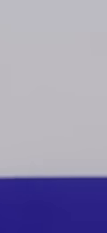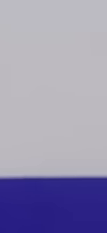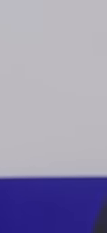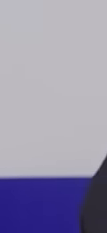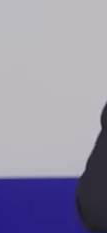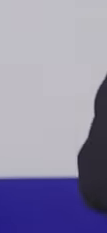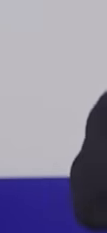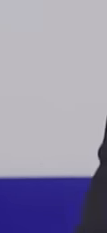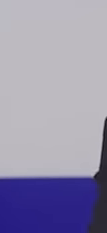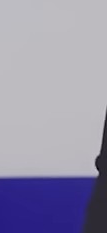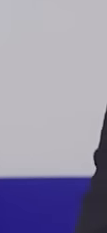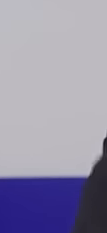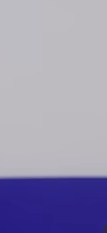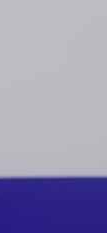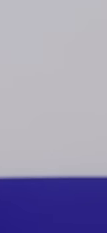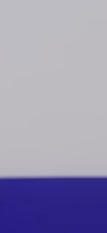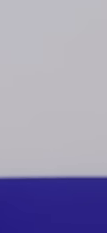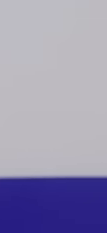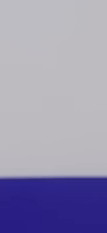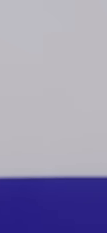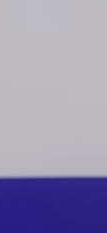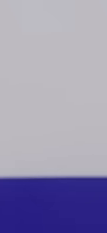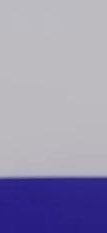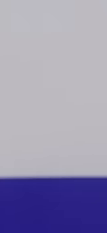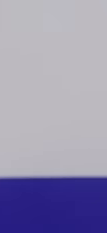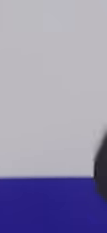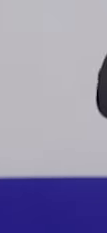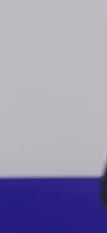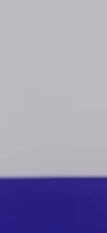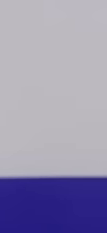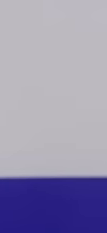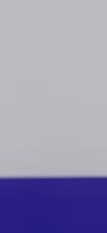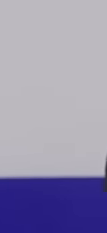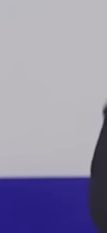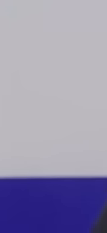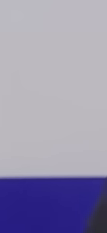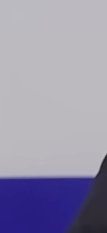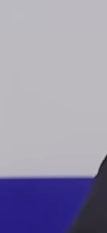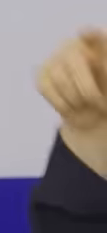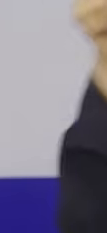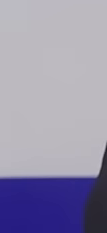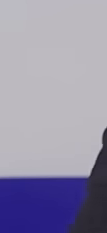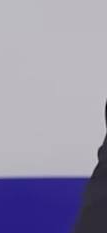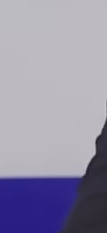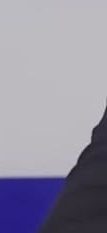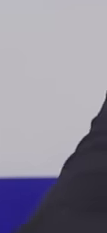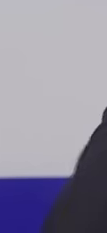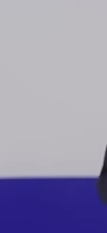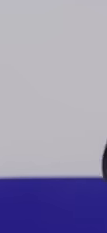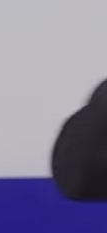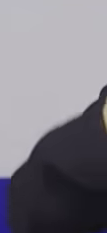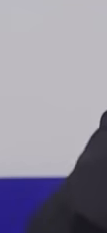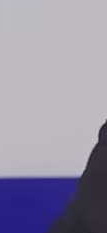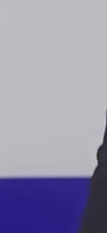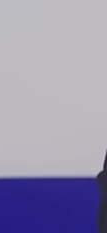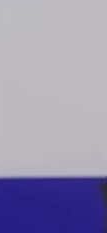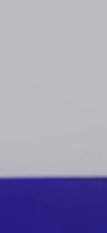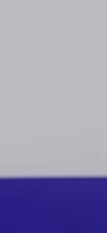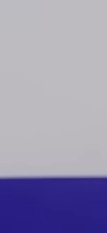향후에 그 지급액을 늘려갈 계획인데 전국 지방자치단체 중에서